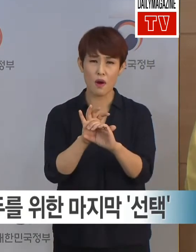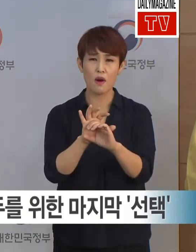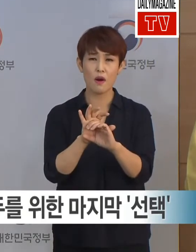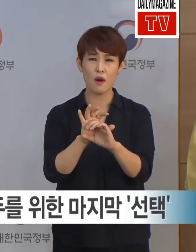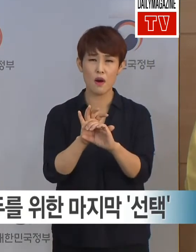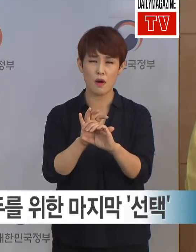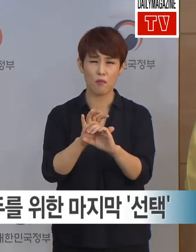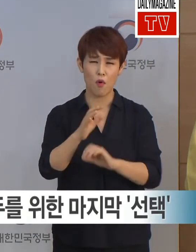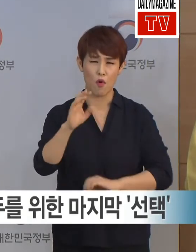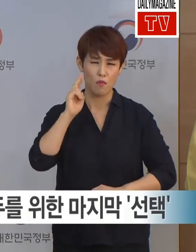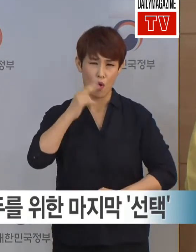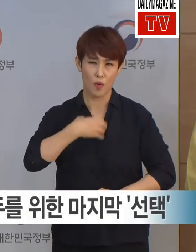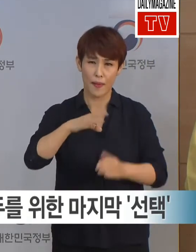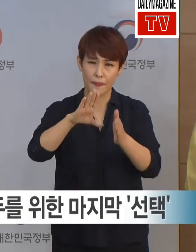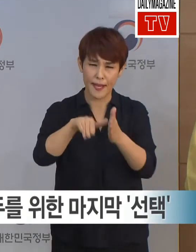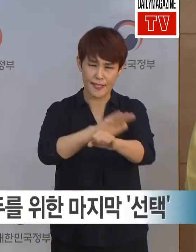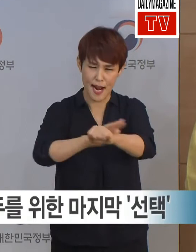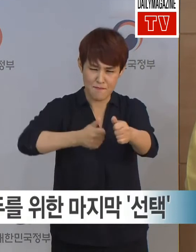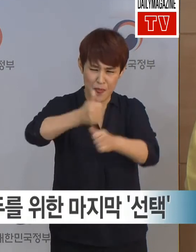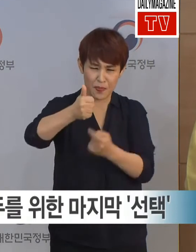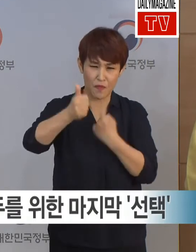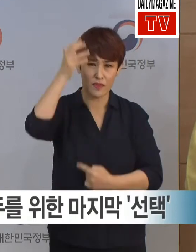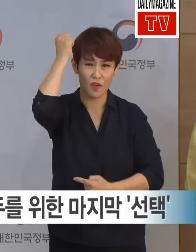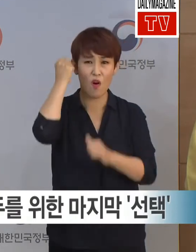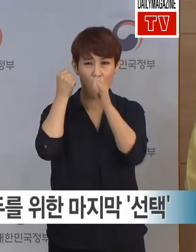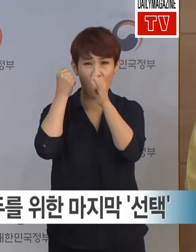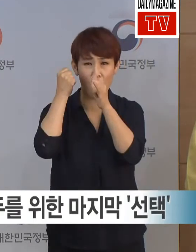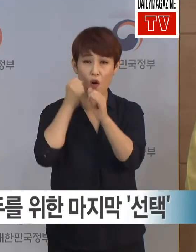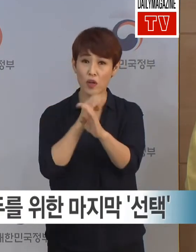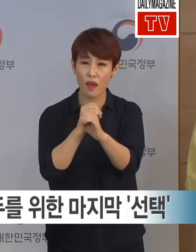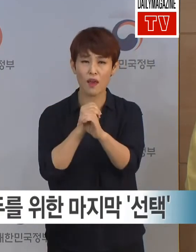코로나19의 위기 상황을 슬기롭게 극복했던 기억이 있습니다.